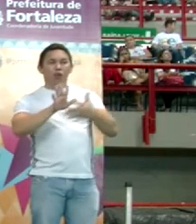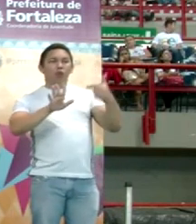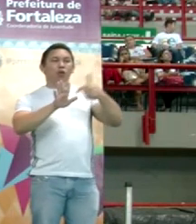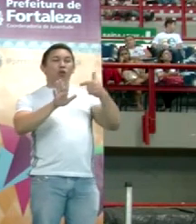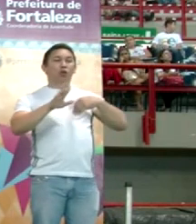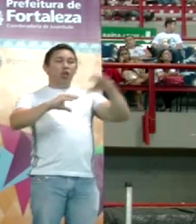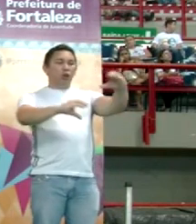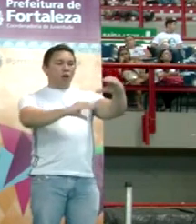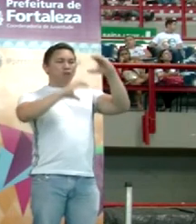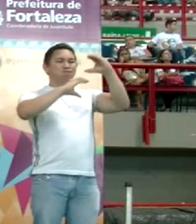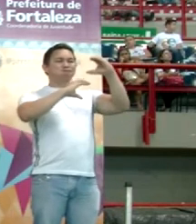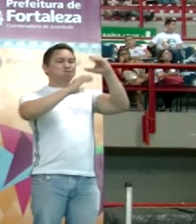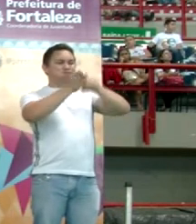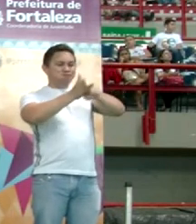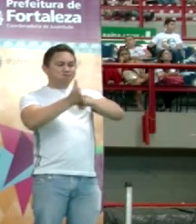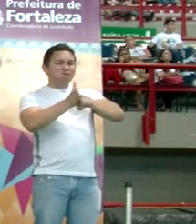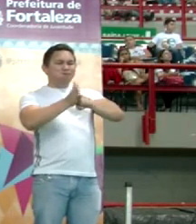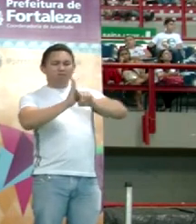enciclopédico.